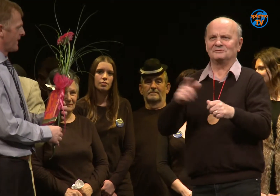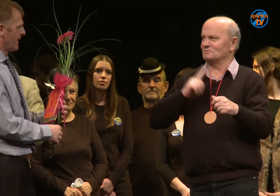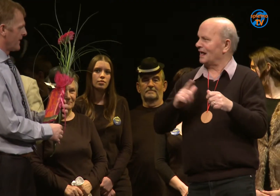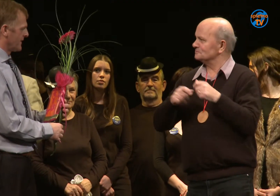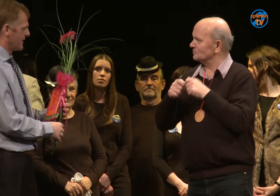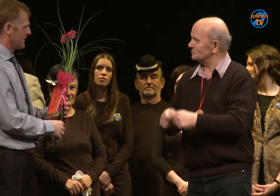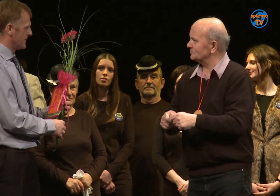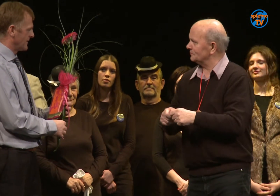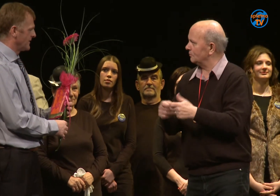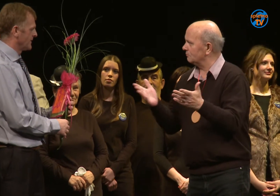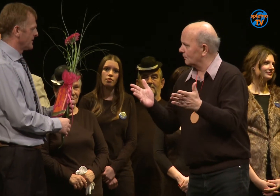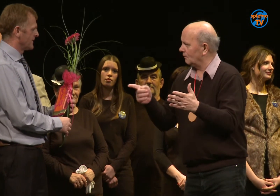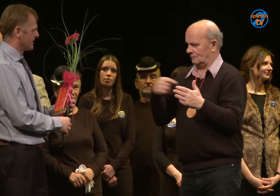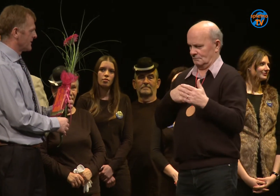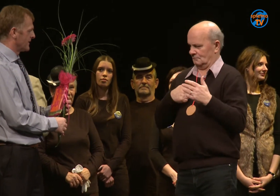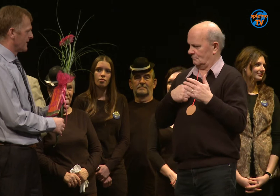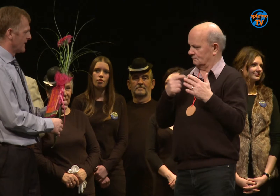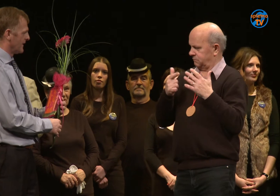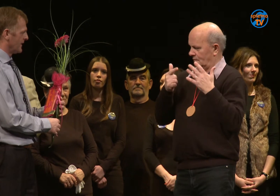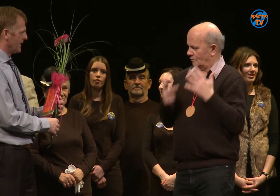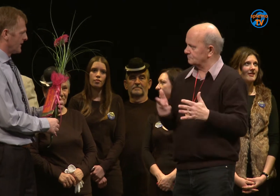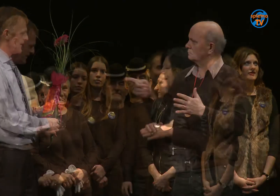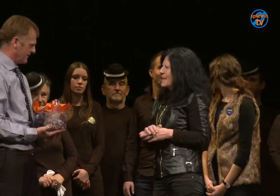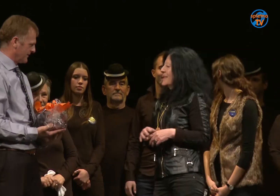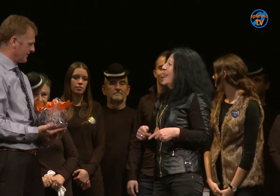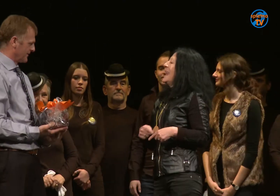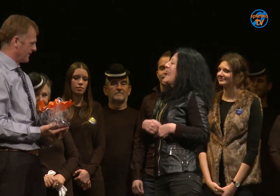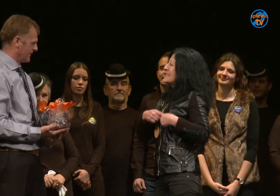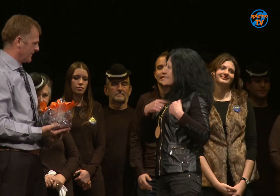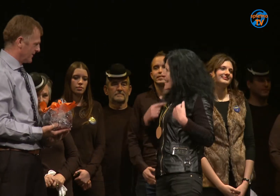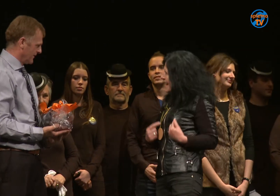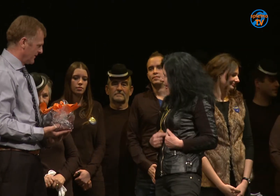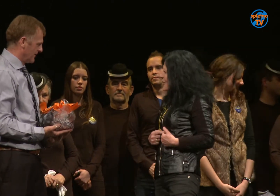Mariborsko društvo, pa Ljubljansko društvo. Zdravja, dragoga,